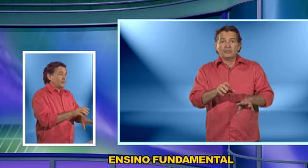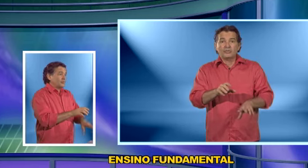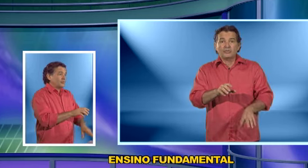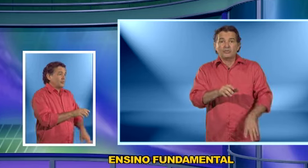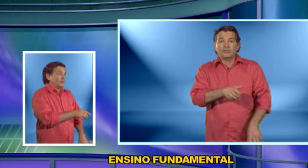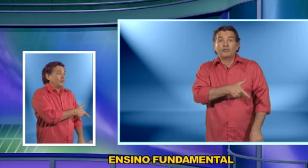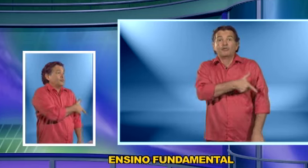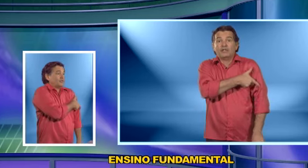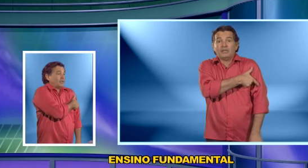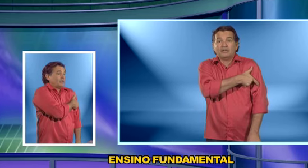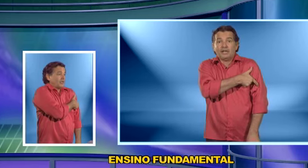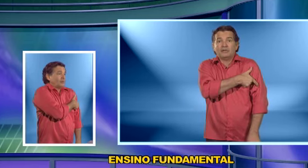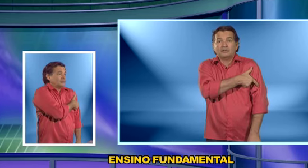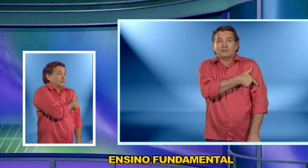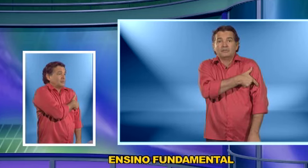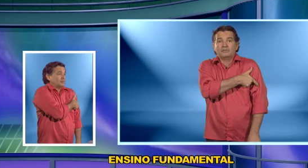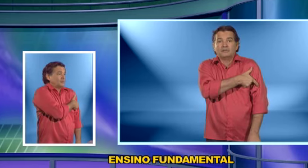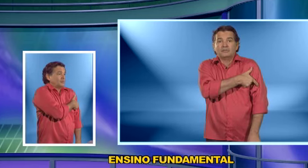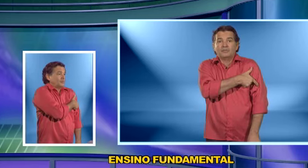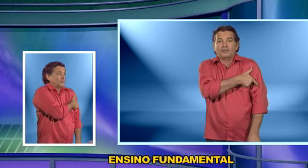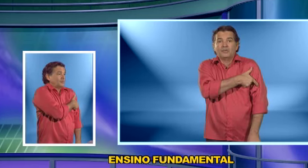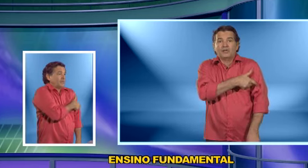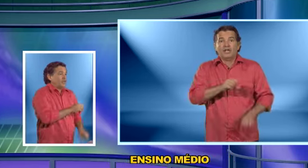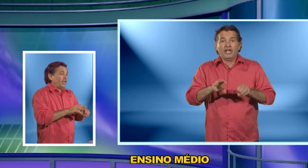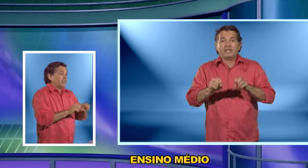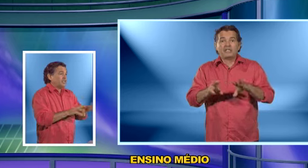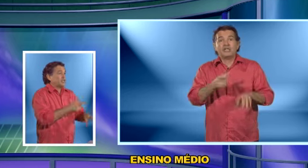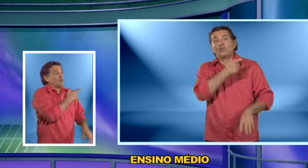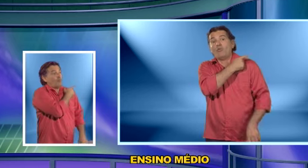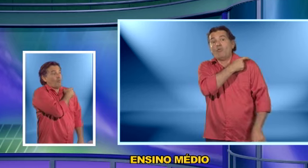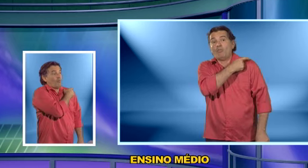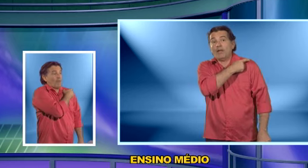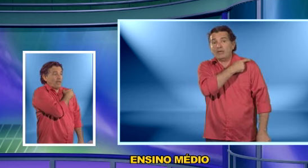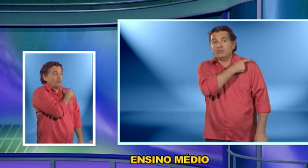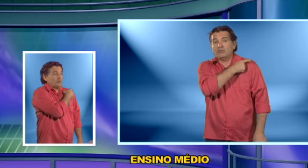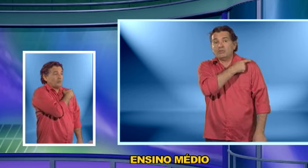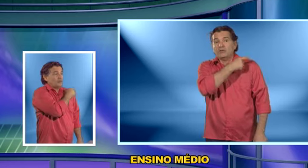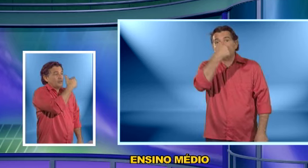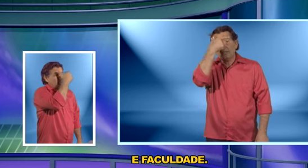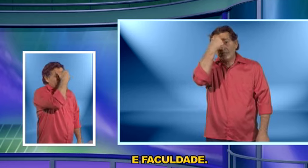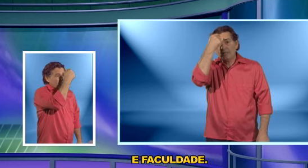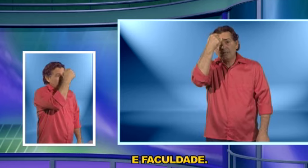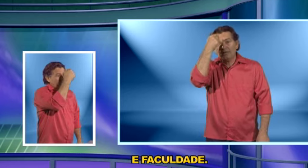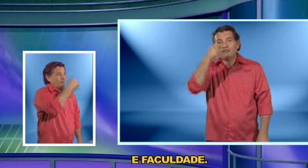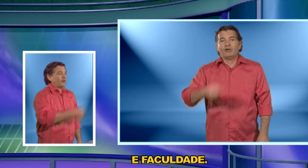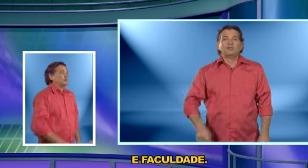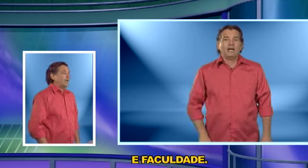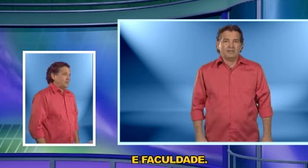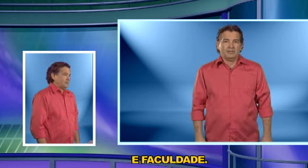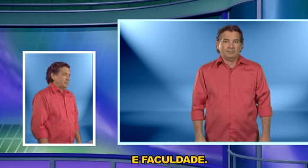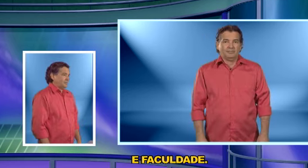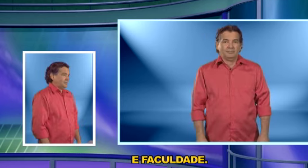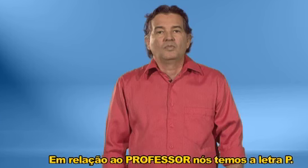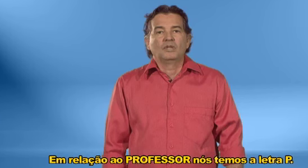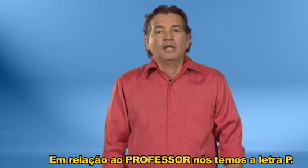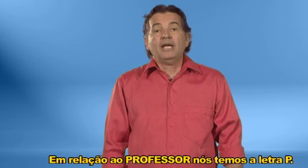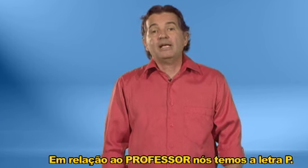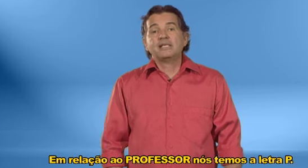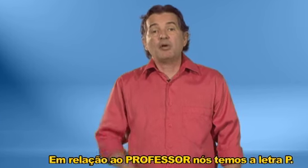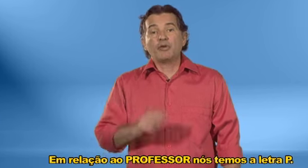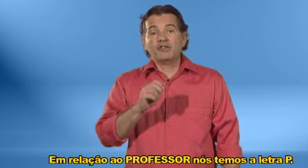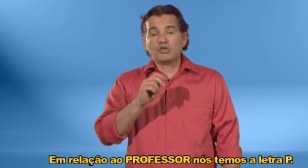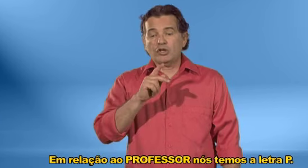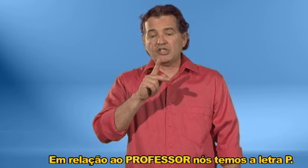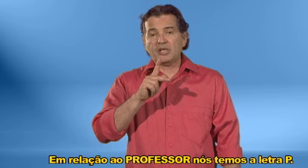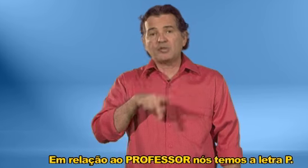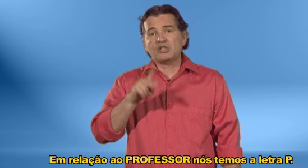ensino fundamental, ensino médio e faculdade. Em